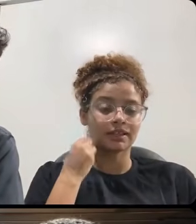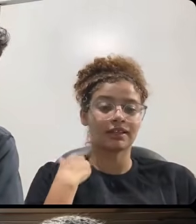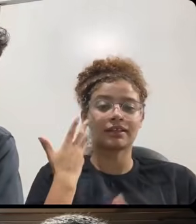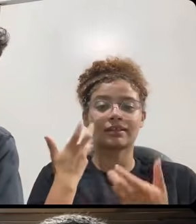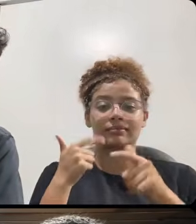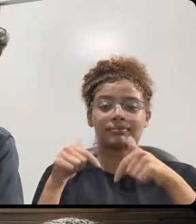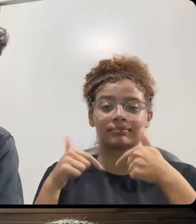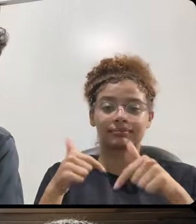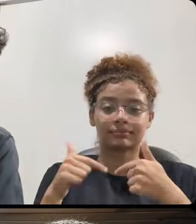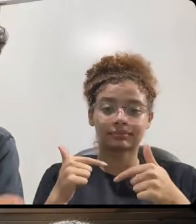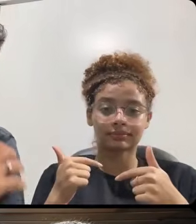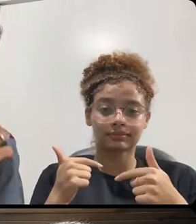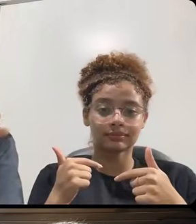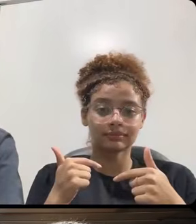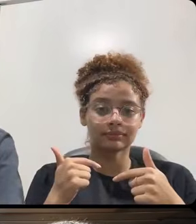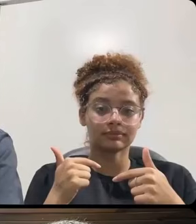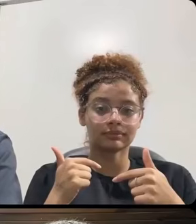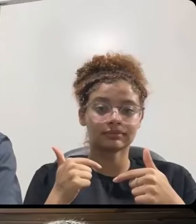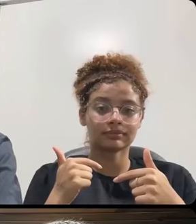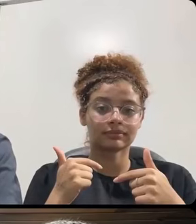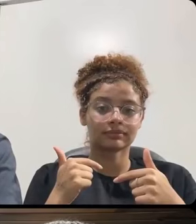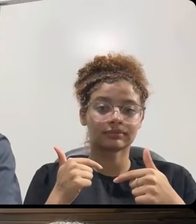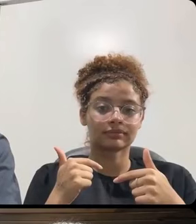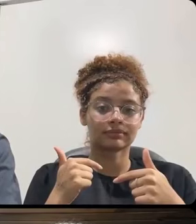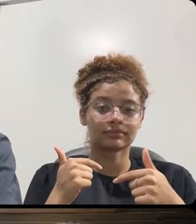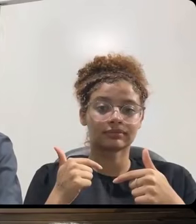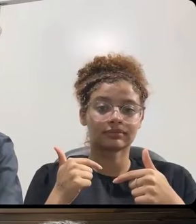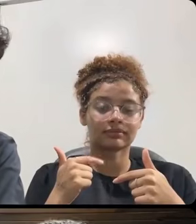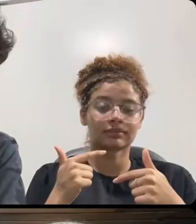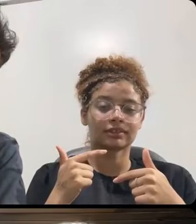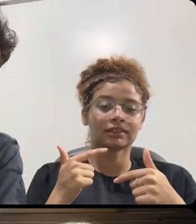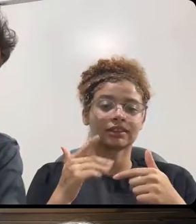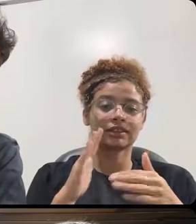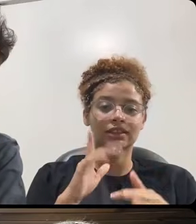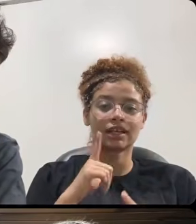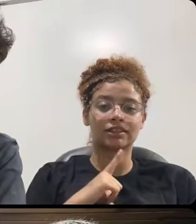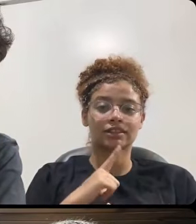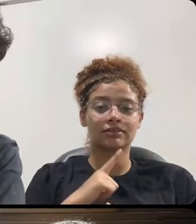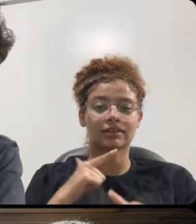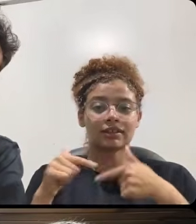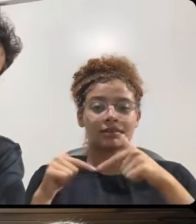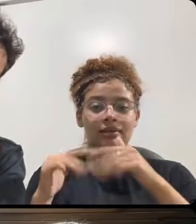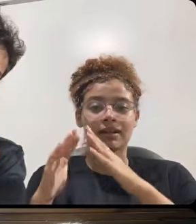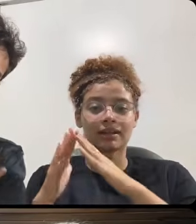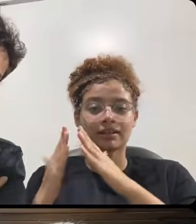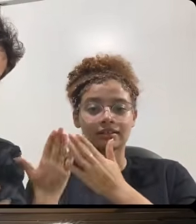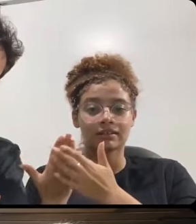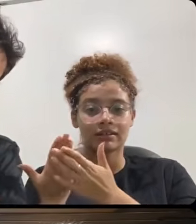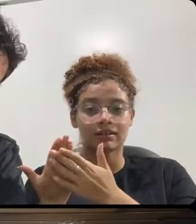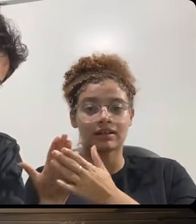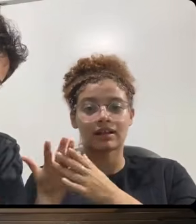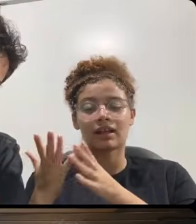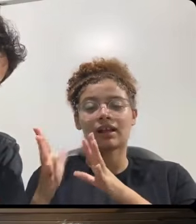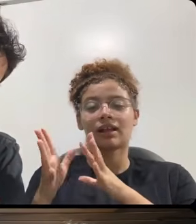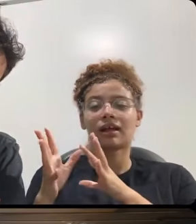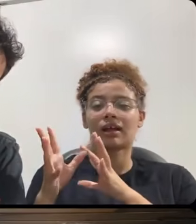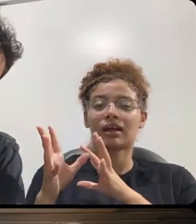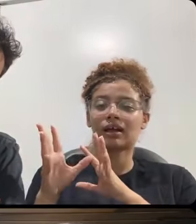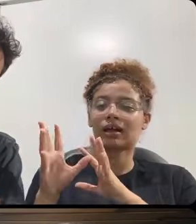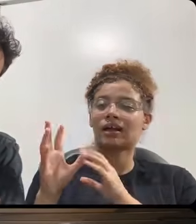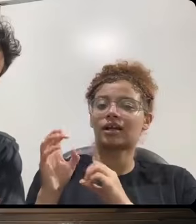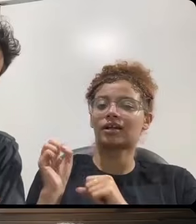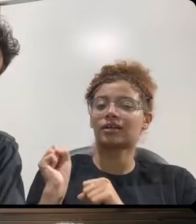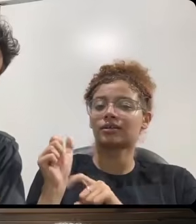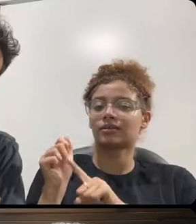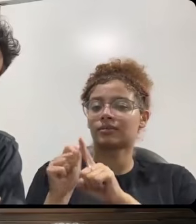trabalhar. E eu tive, pelo menos, o privilégio de ter trabalhado numa escola durante o final de ano, no professor